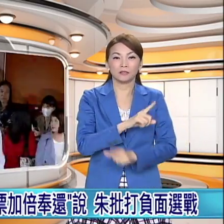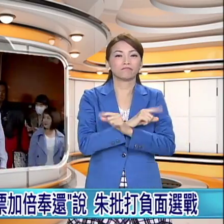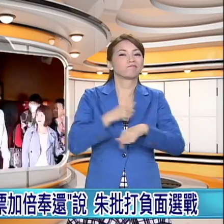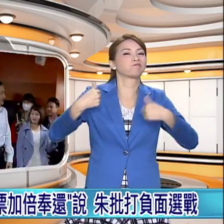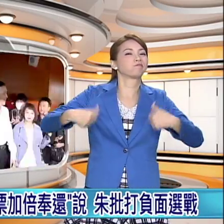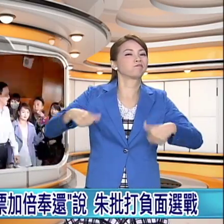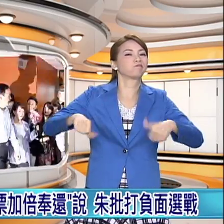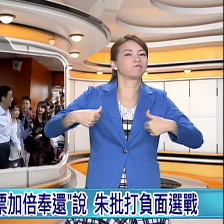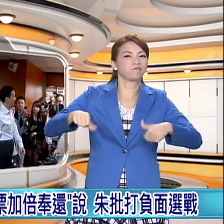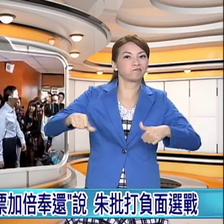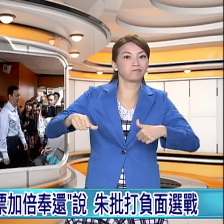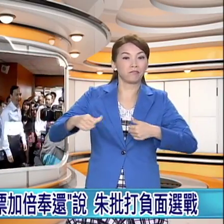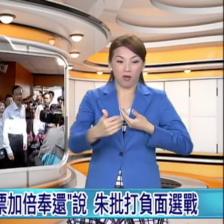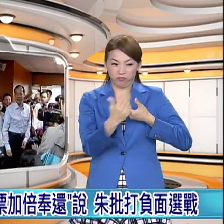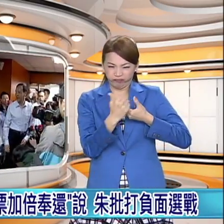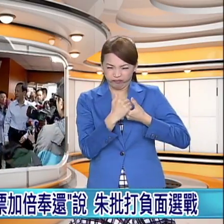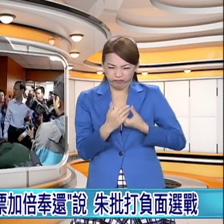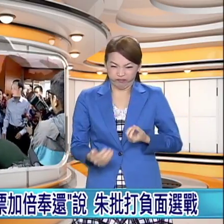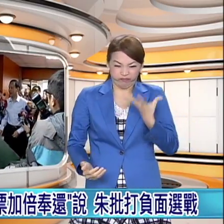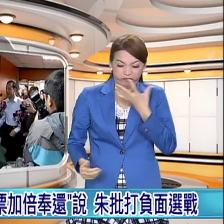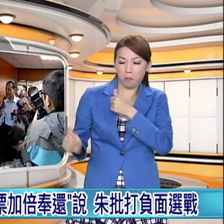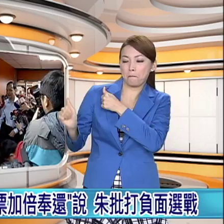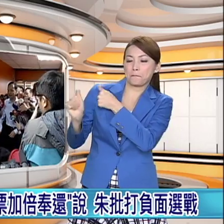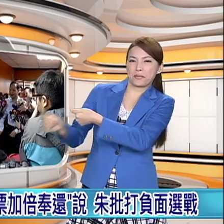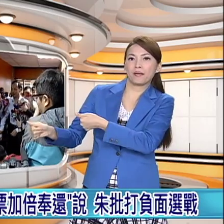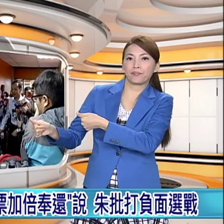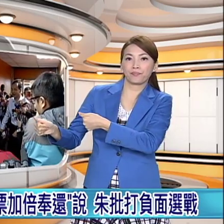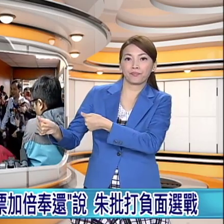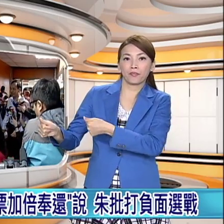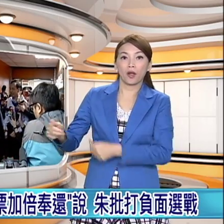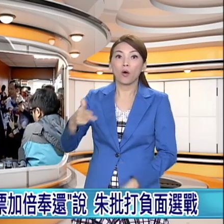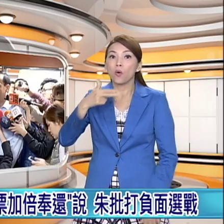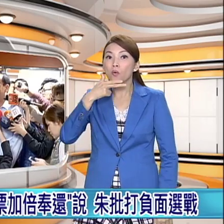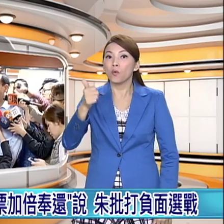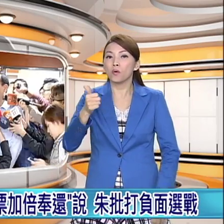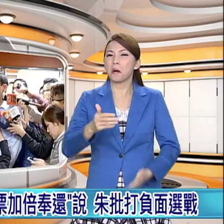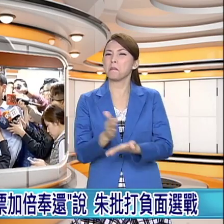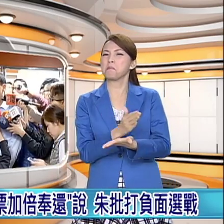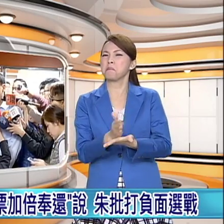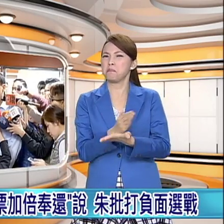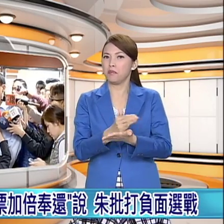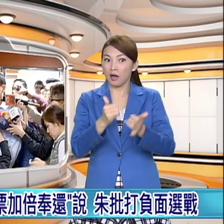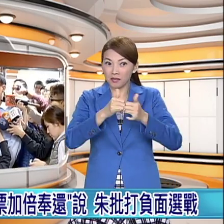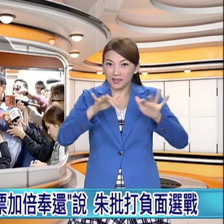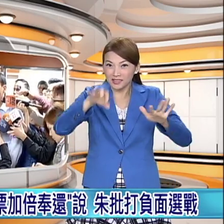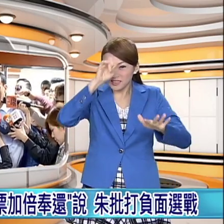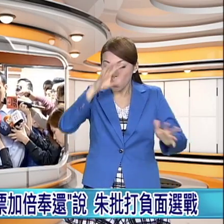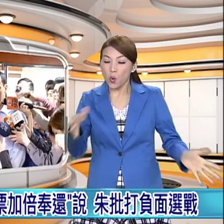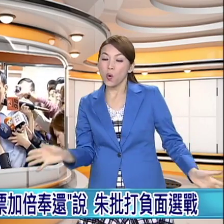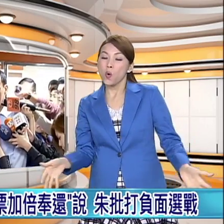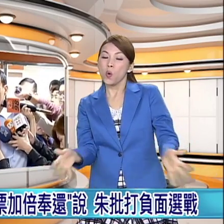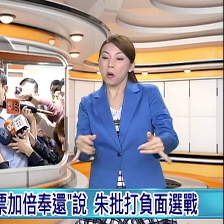还，朱立伦是反批，民进党是带头打负面选